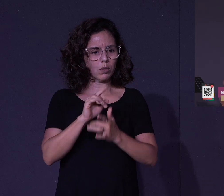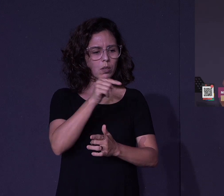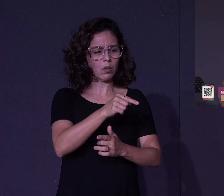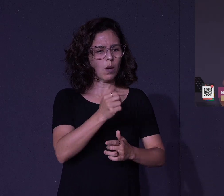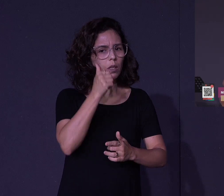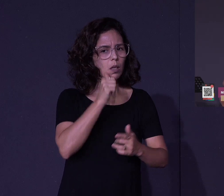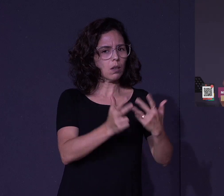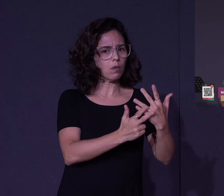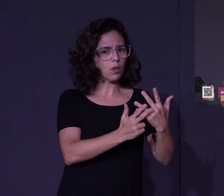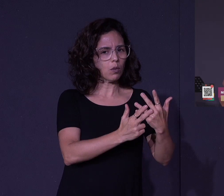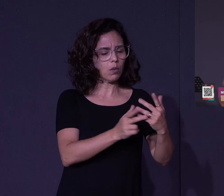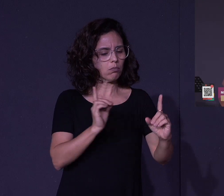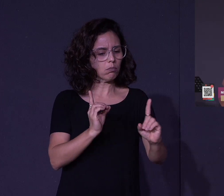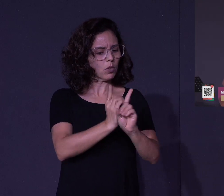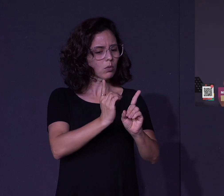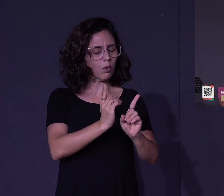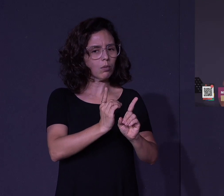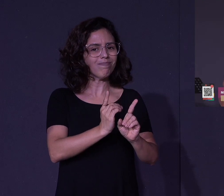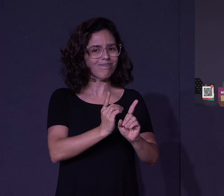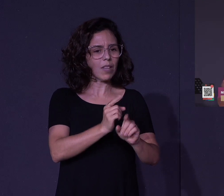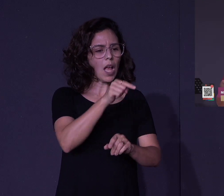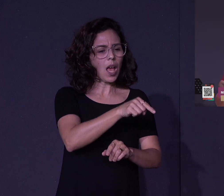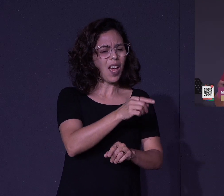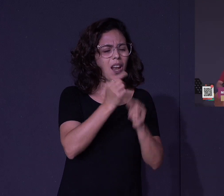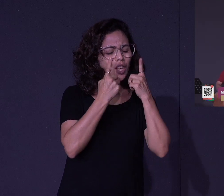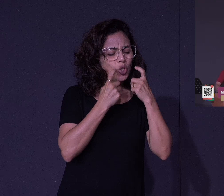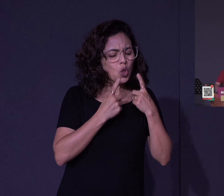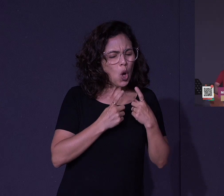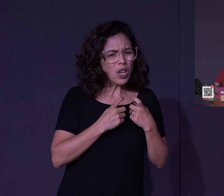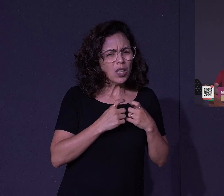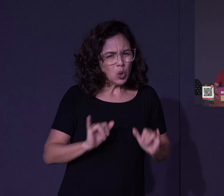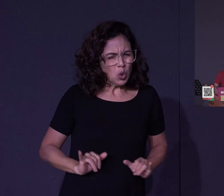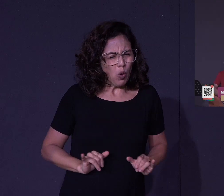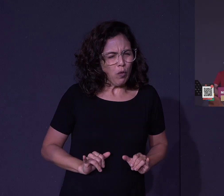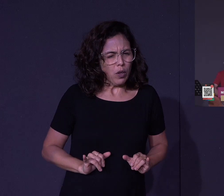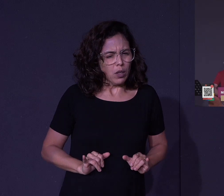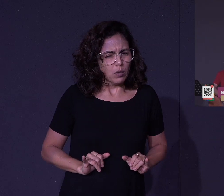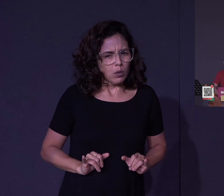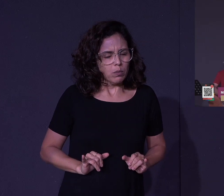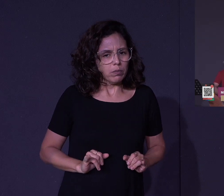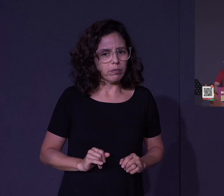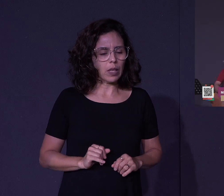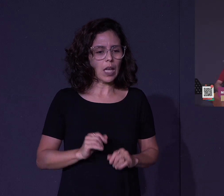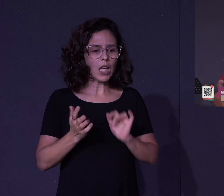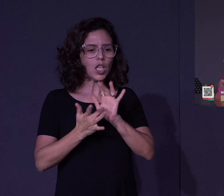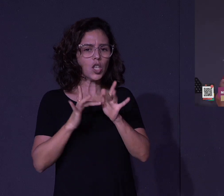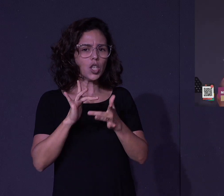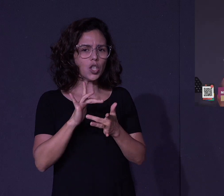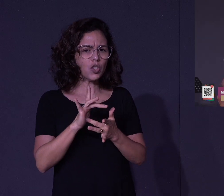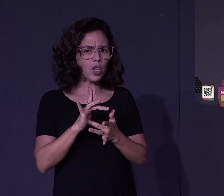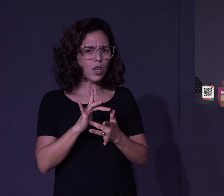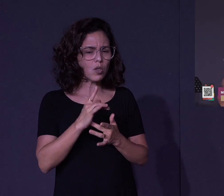E disse: não chore. Irmão, toda vez que eu leio esse texto, eu tenho uma convicção no meu coração: isso aqui não é mera